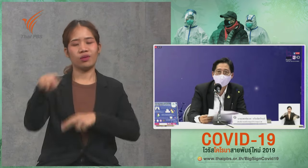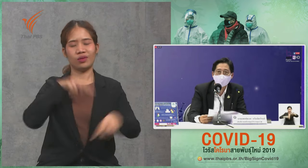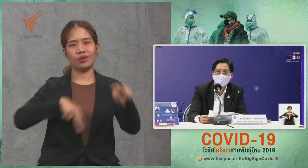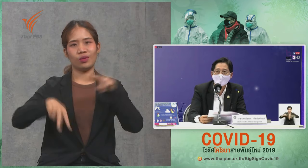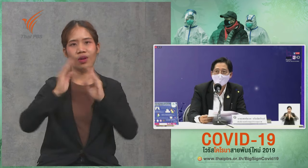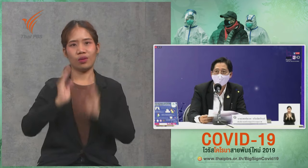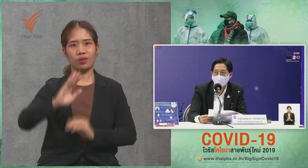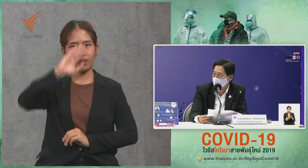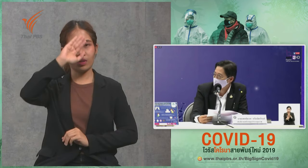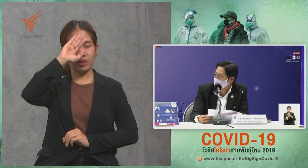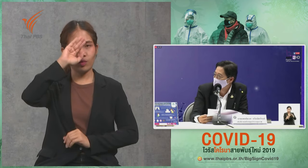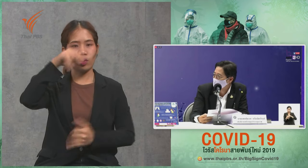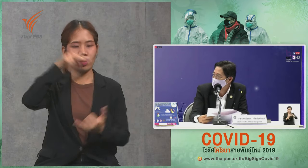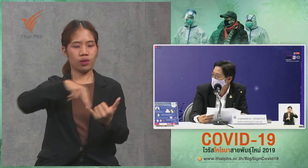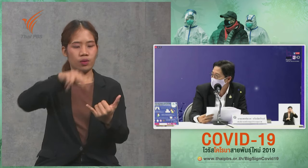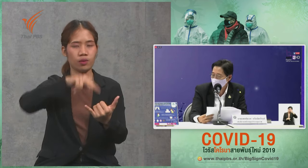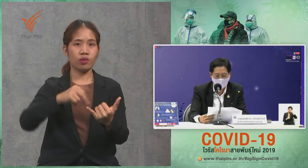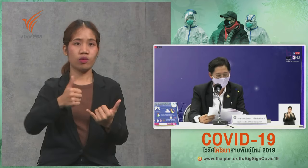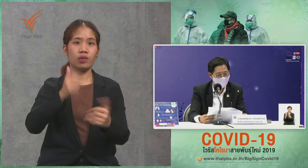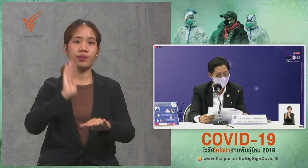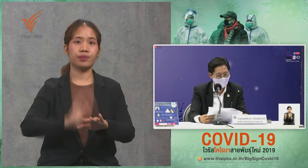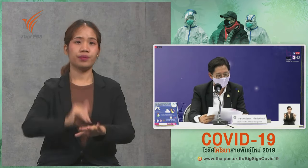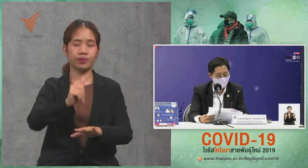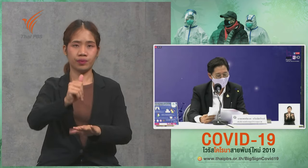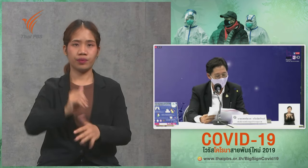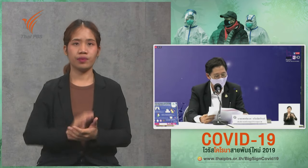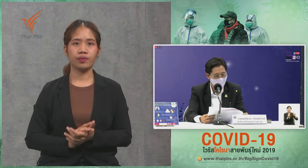ผู้ป่วยได้อย่างมีประสิทธิภาพนะครับ